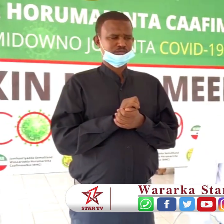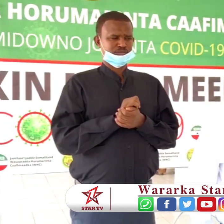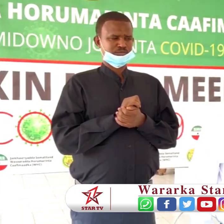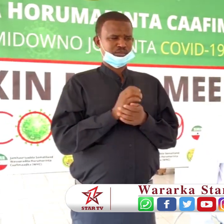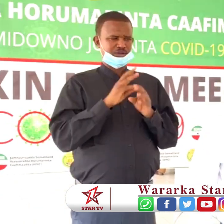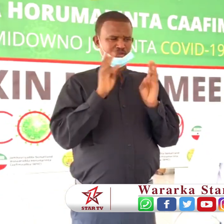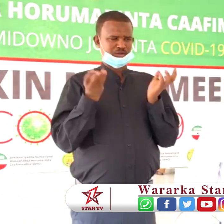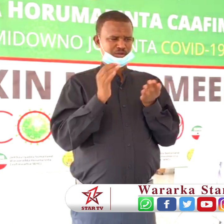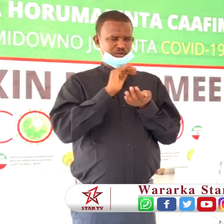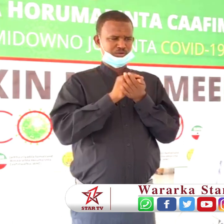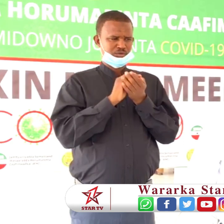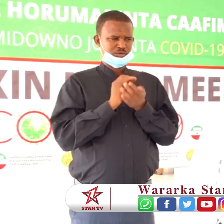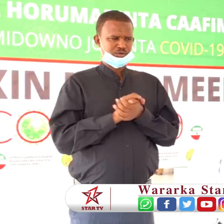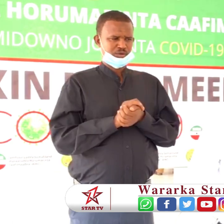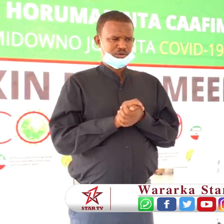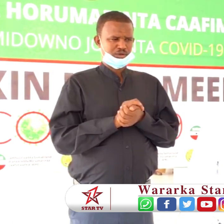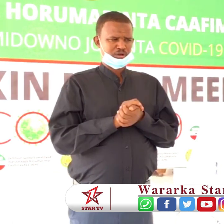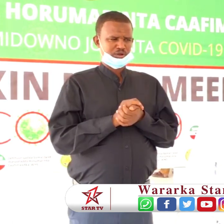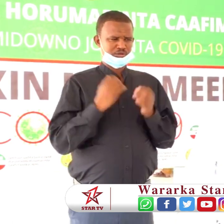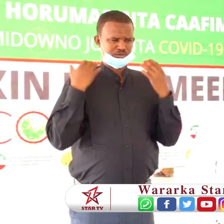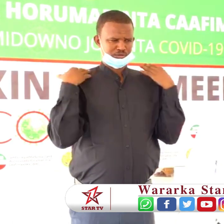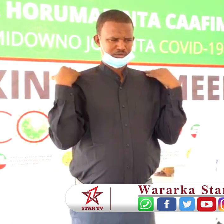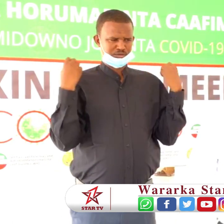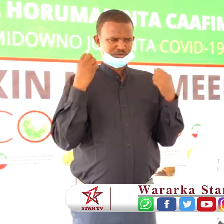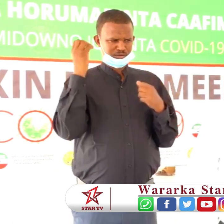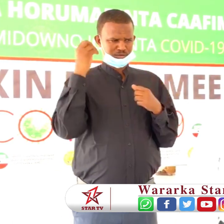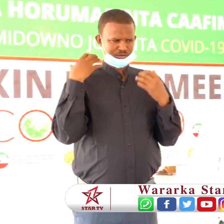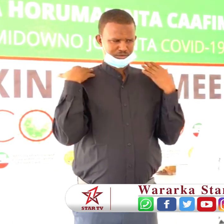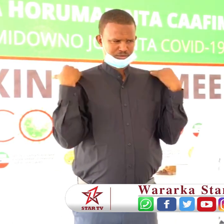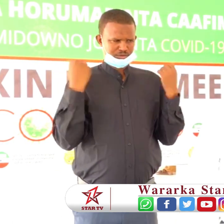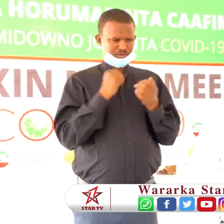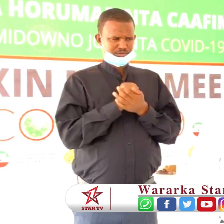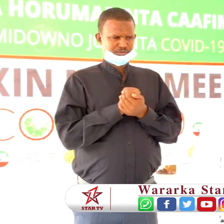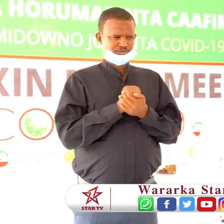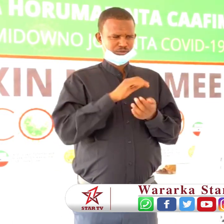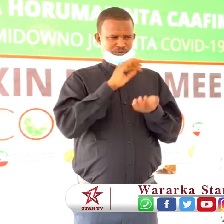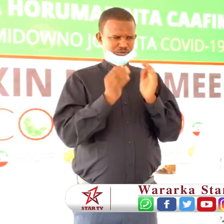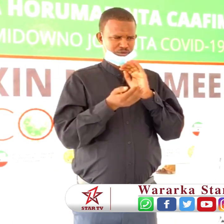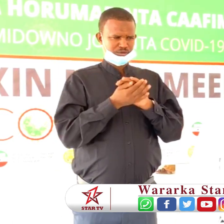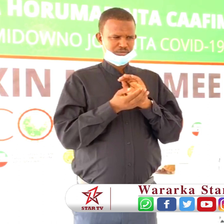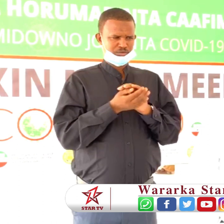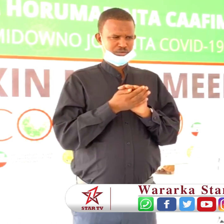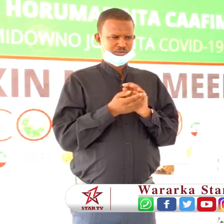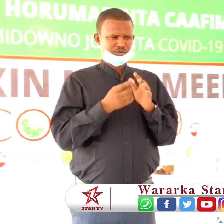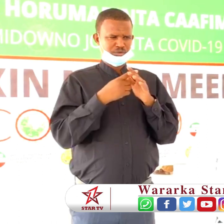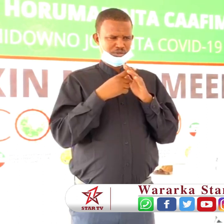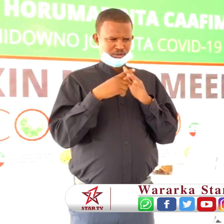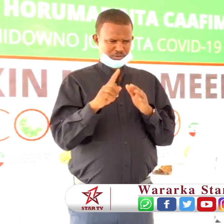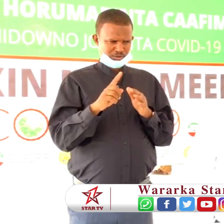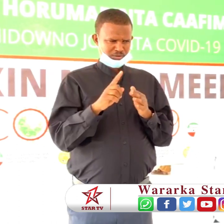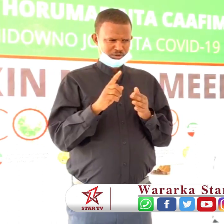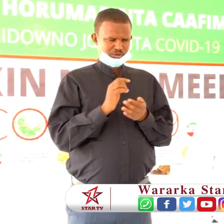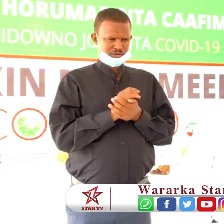Tirada guud ee ka bogsatay cudurka marka dhammaan la isku daro ilaa markii daweynta la